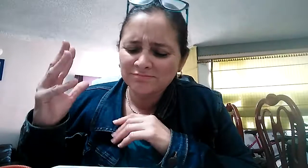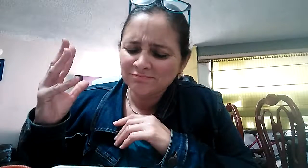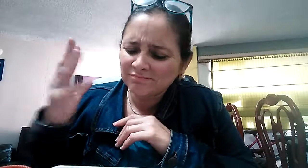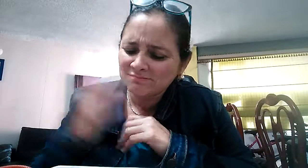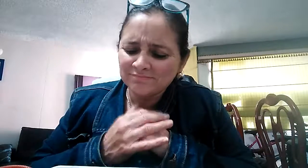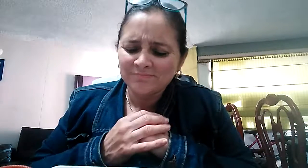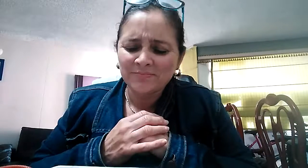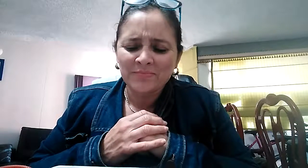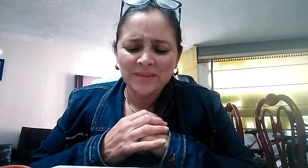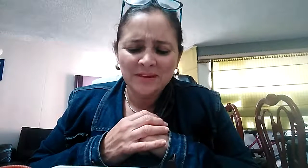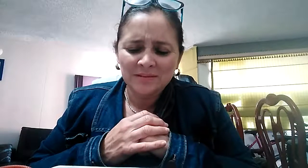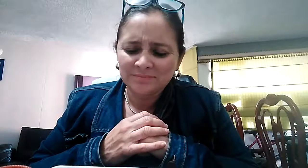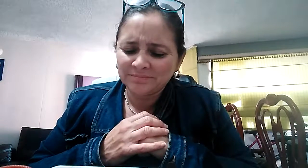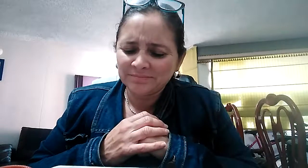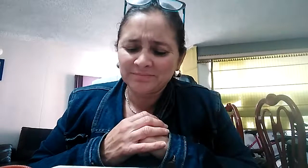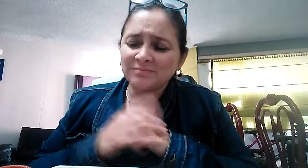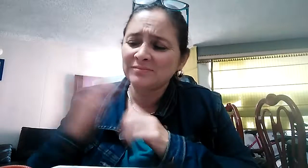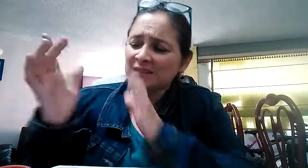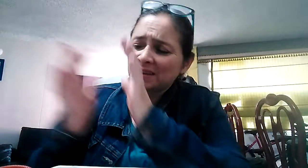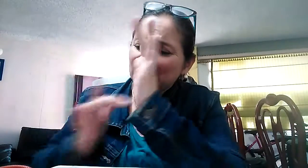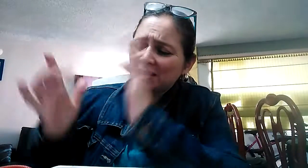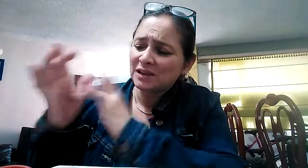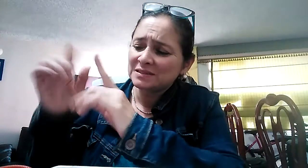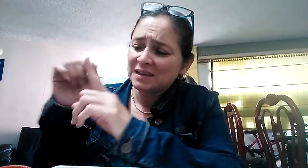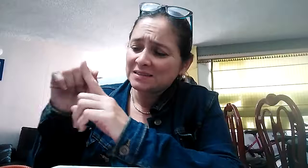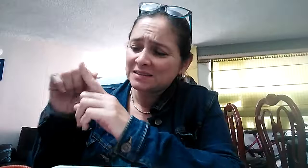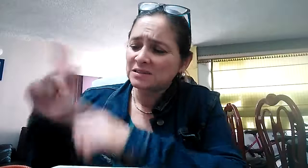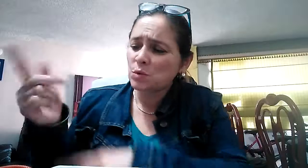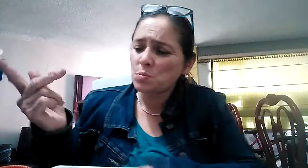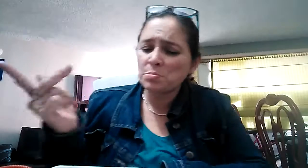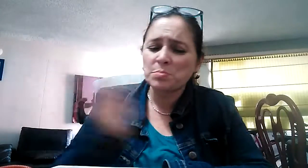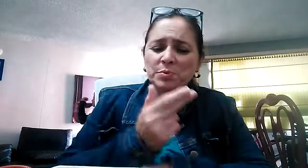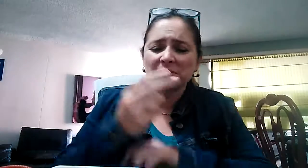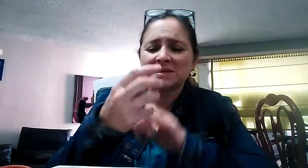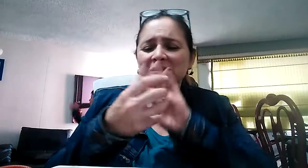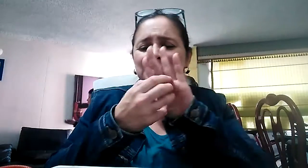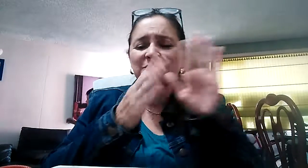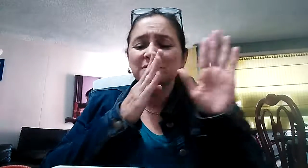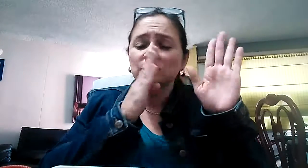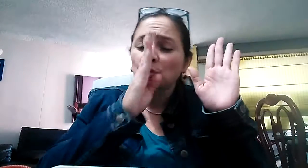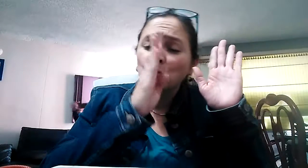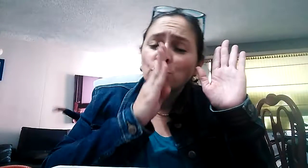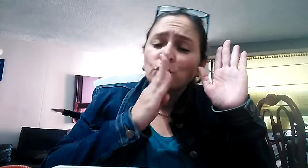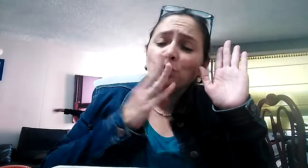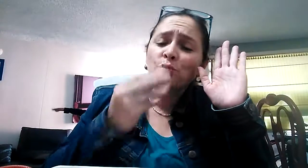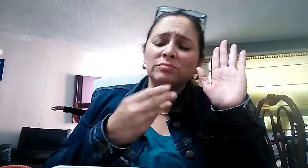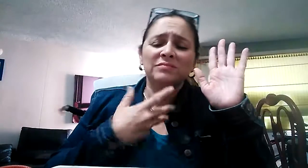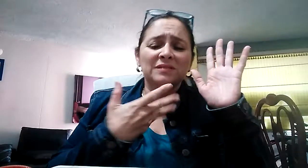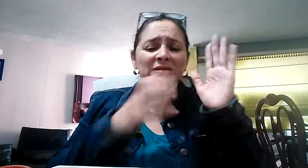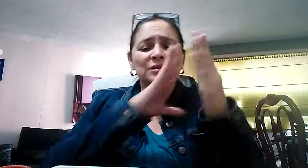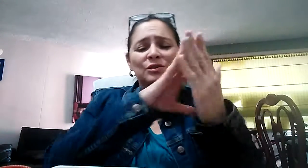historia se llama La genial historia de Pinball de Sus. ¿Es un buen título? ¿Necesita juego de palabras o qué?